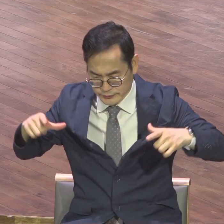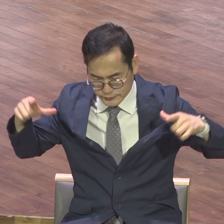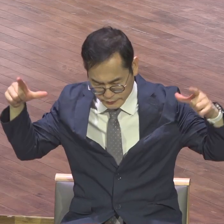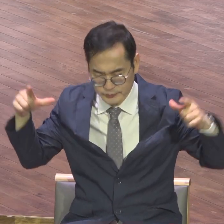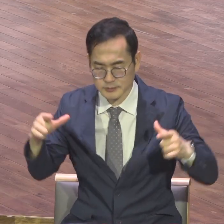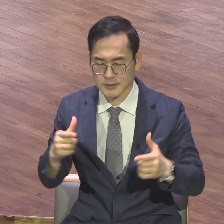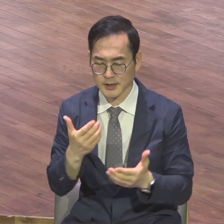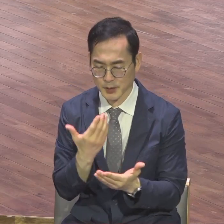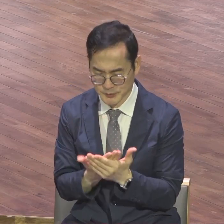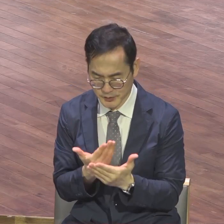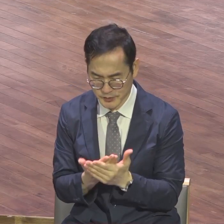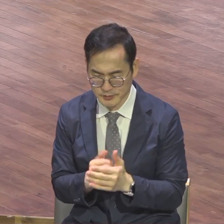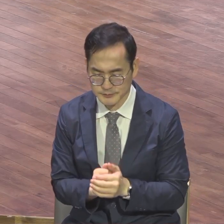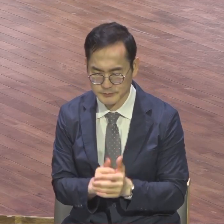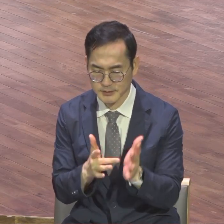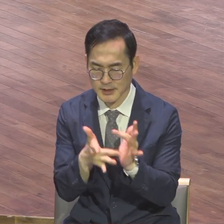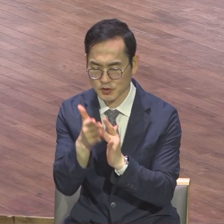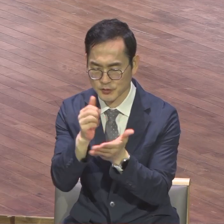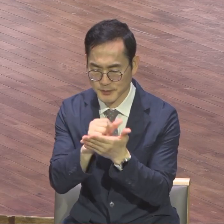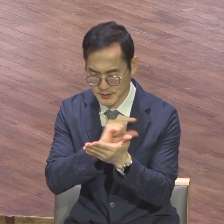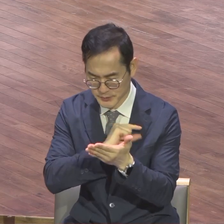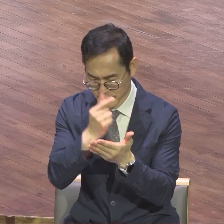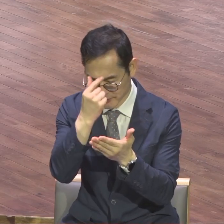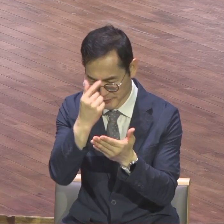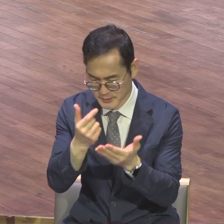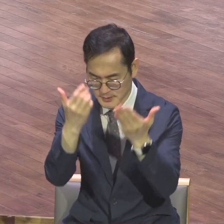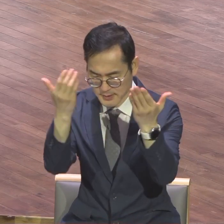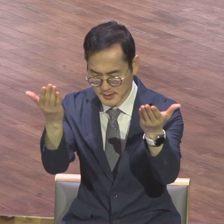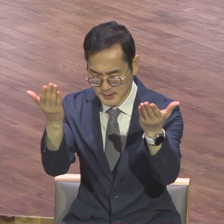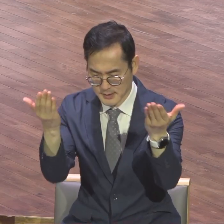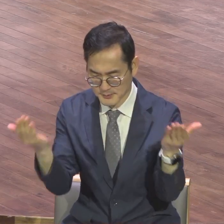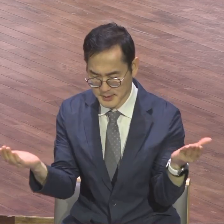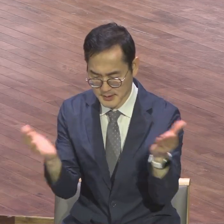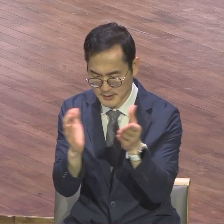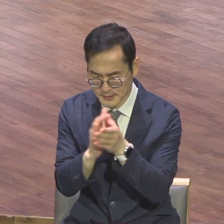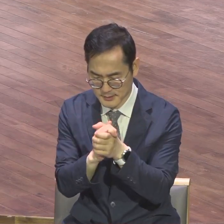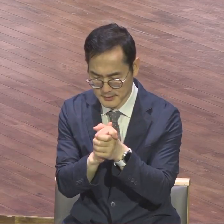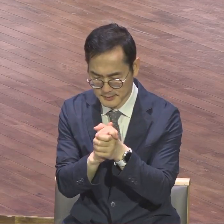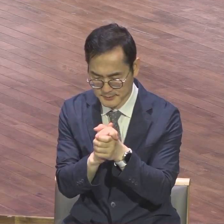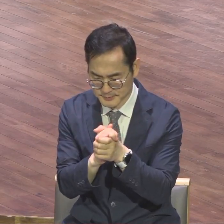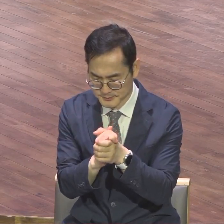도와주옵소서. 예수 이름 받들어 기도합니다. 아멘.